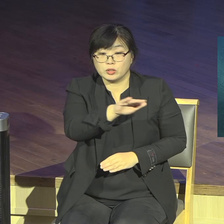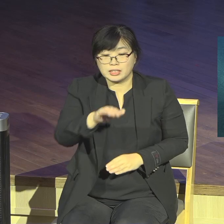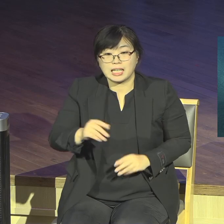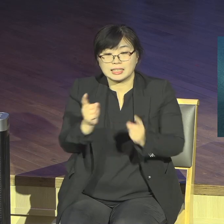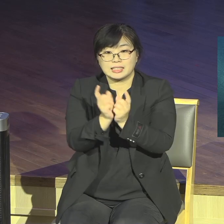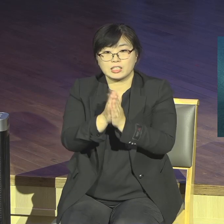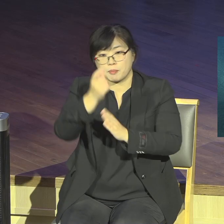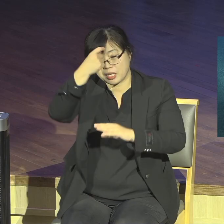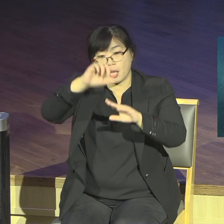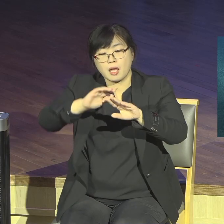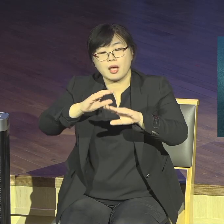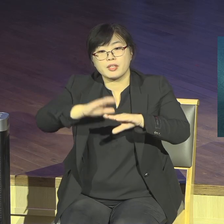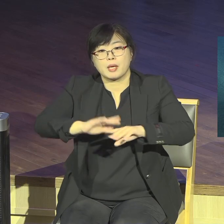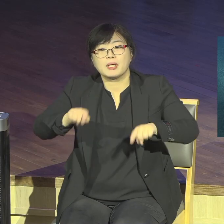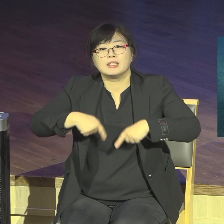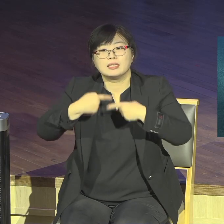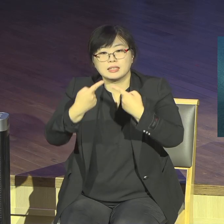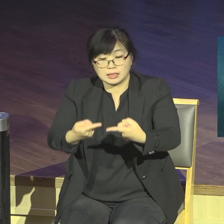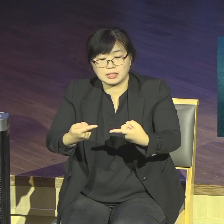한글자막